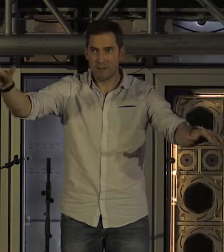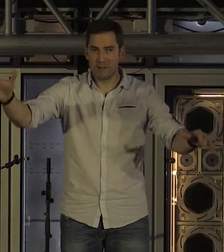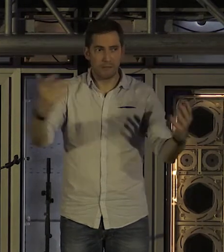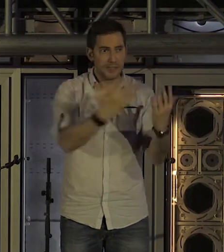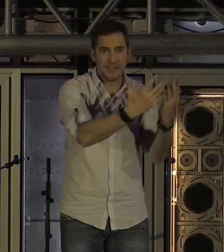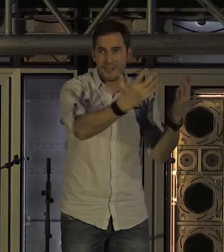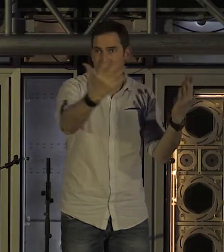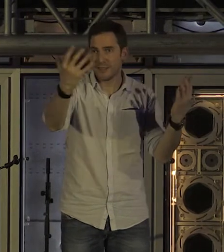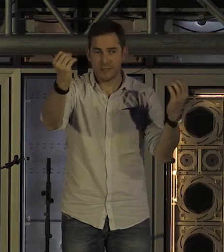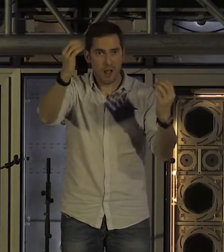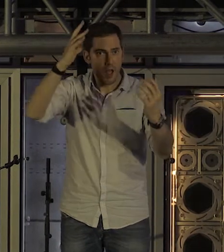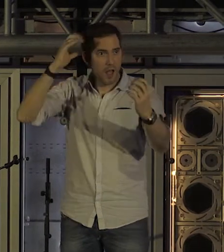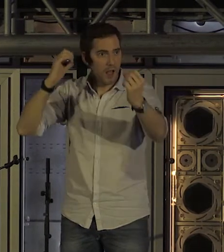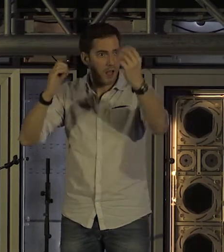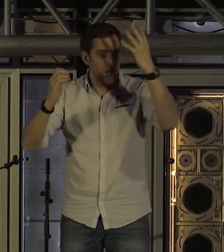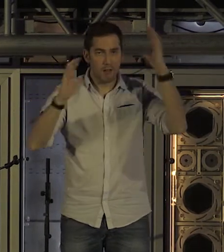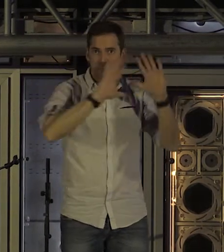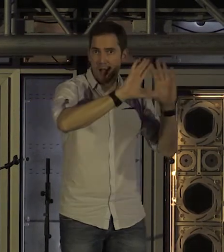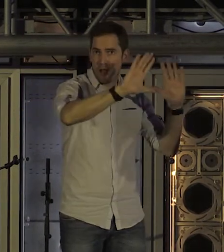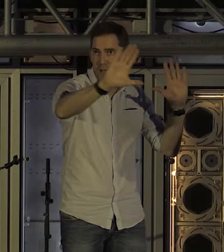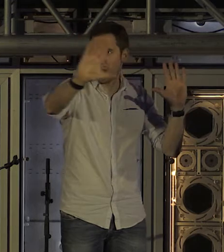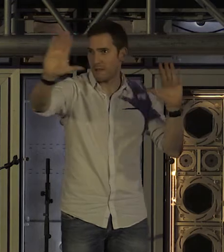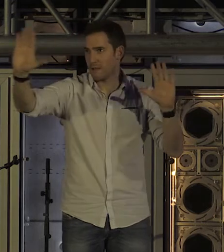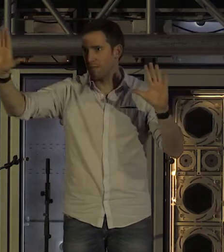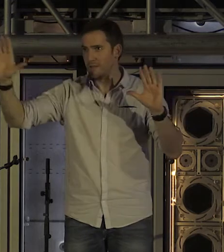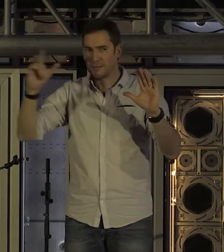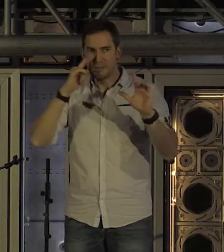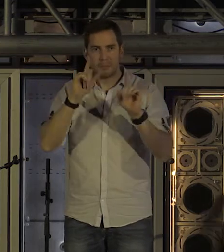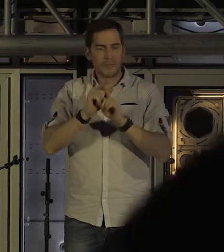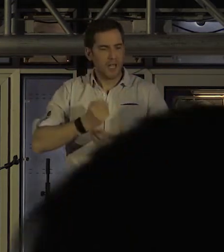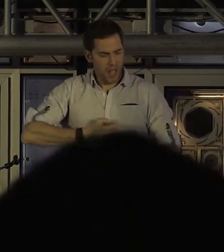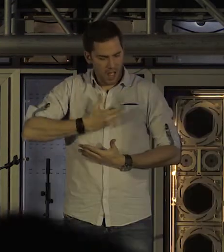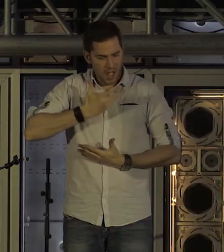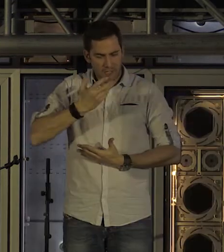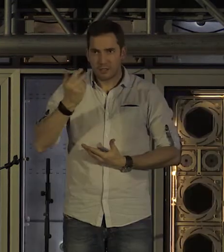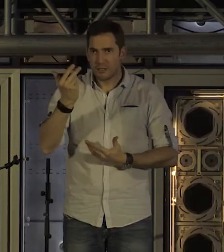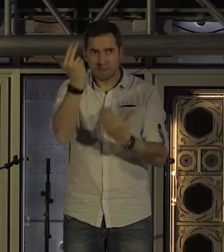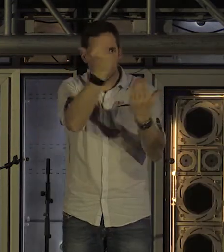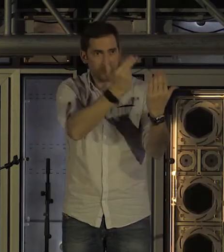des arbres comme des vestons élimés d'artistes déchus.